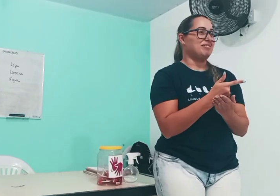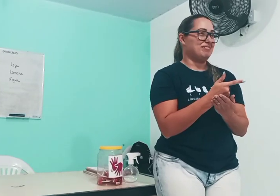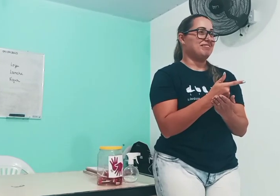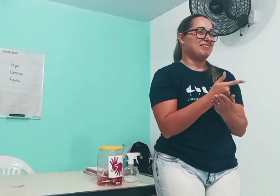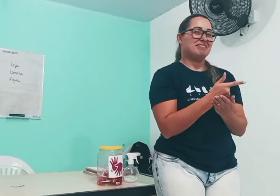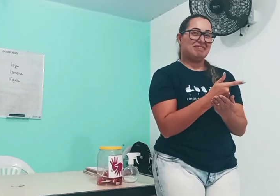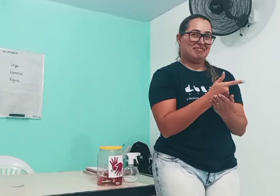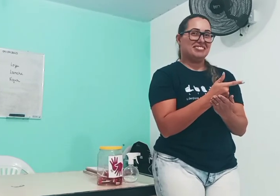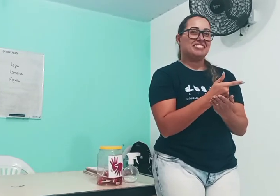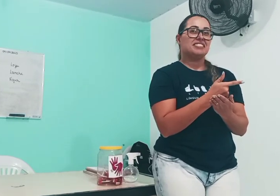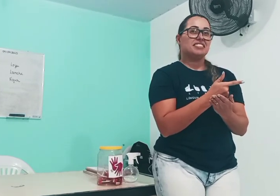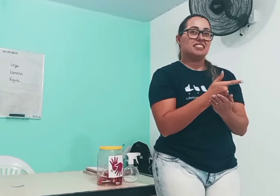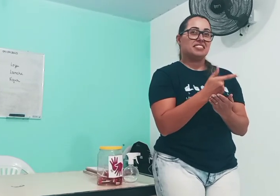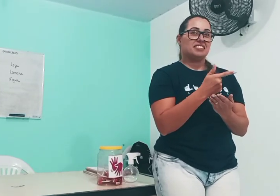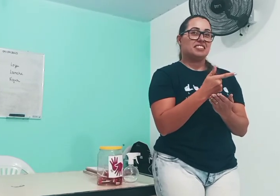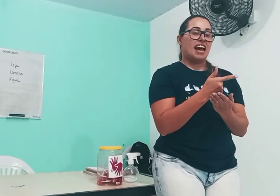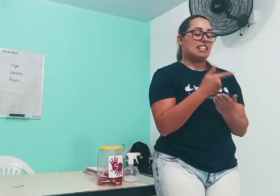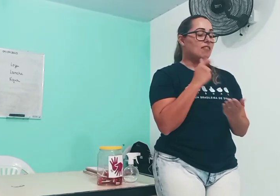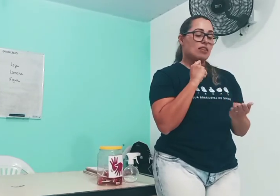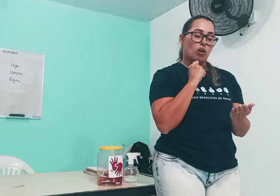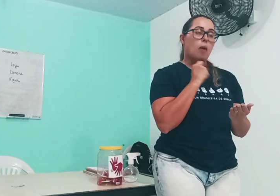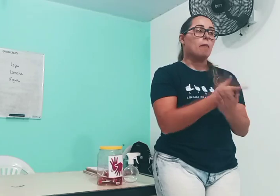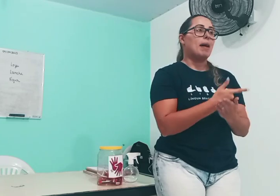Paguei. Paguei cartão. Aí você faz, ó, eu